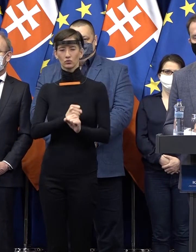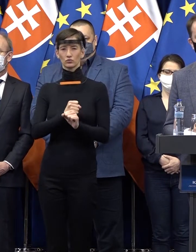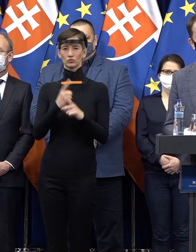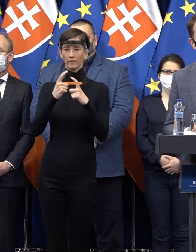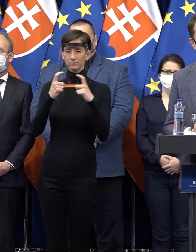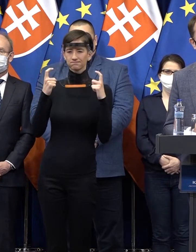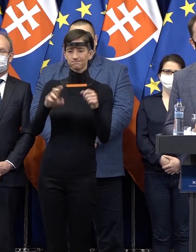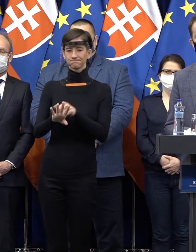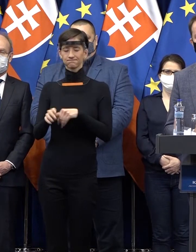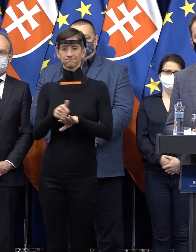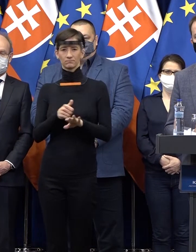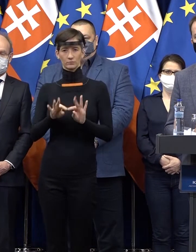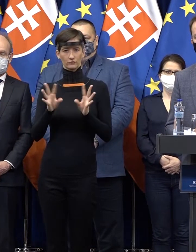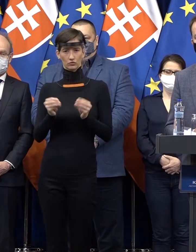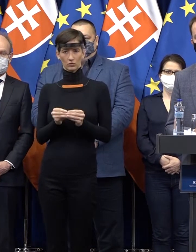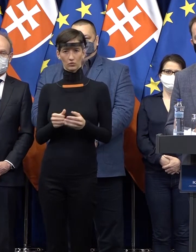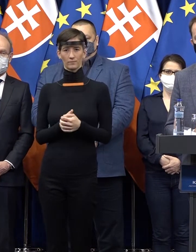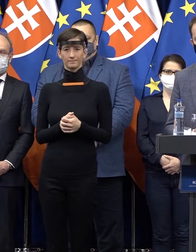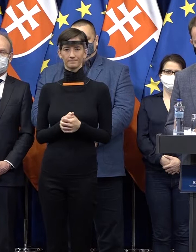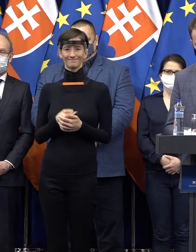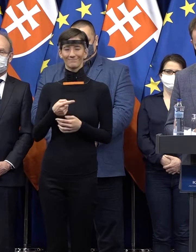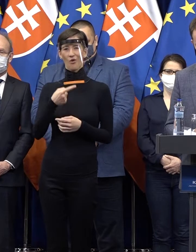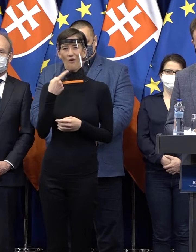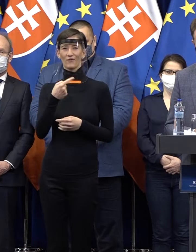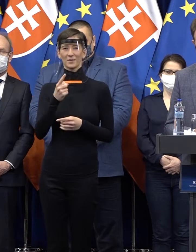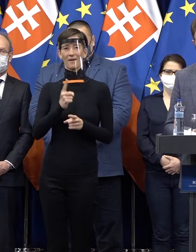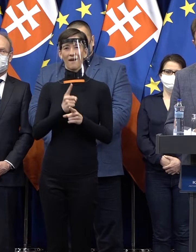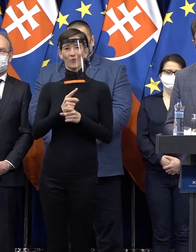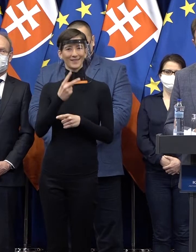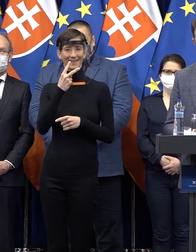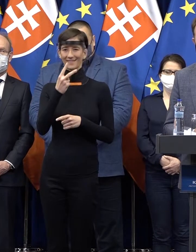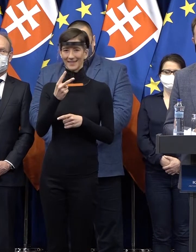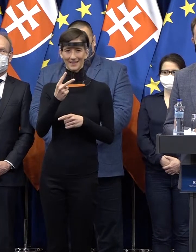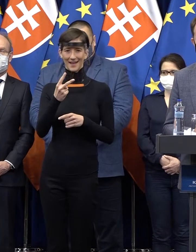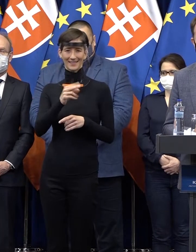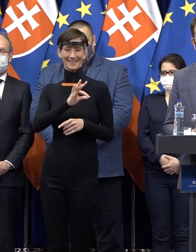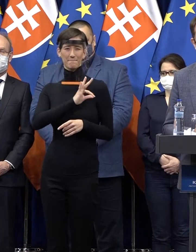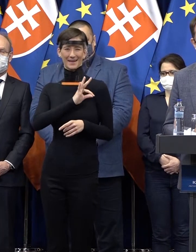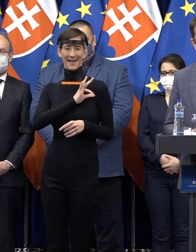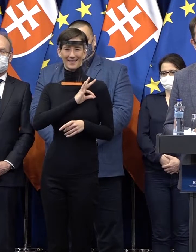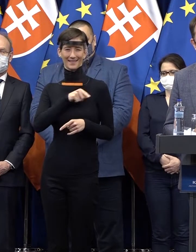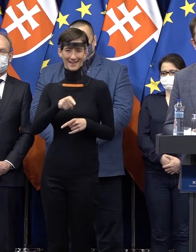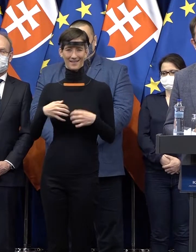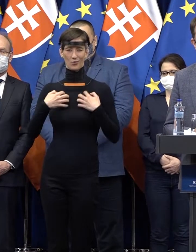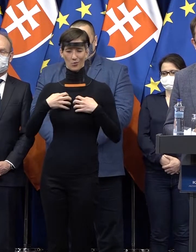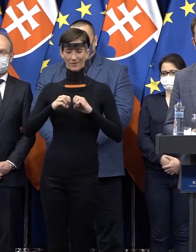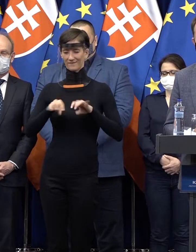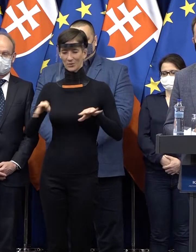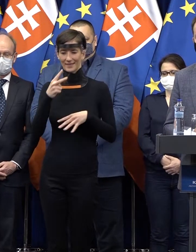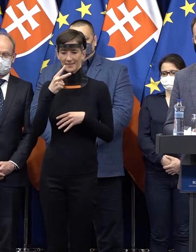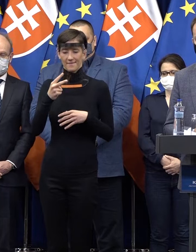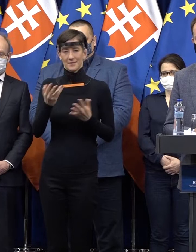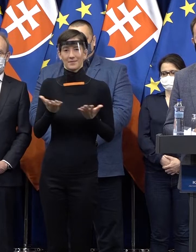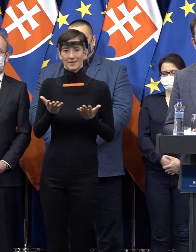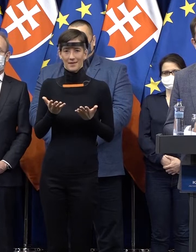nečakali a v tomto boji s neviditeľným nepriateľom, ale ten boj neskončil. Zatiaľ